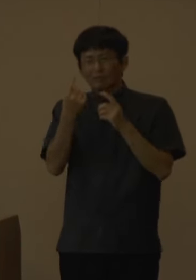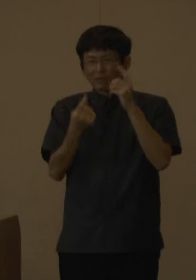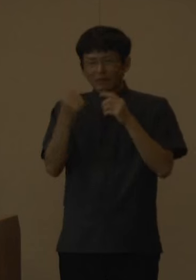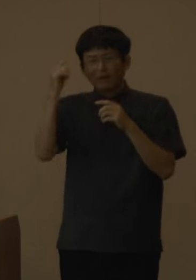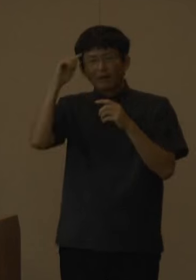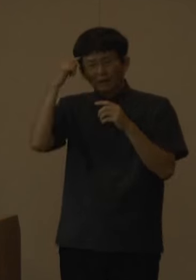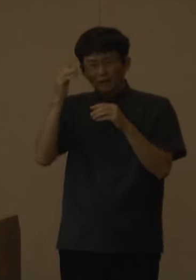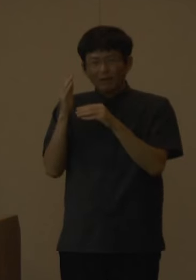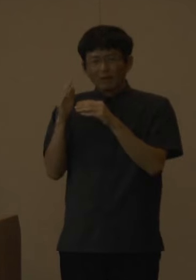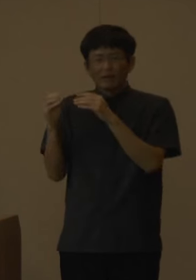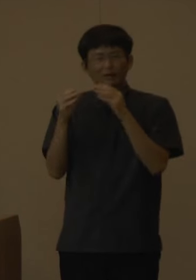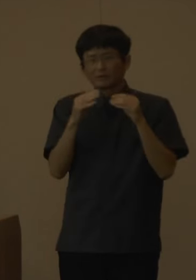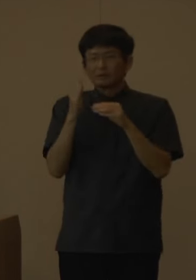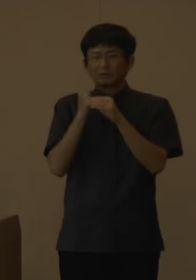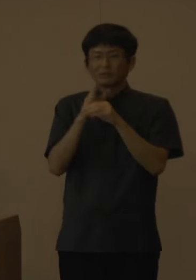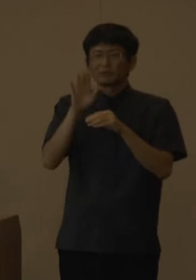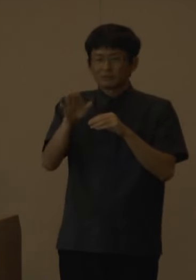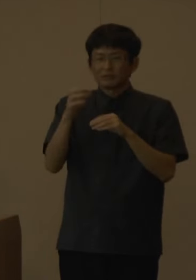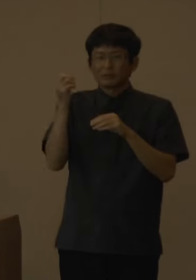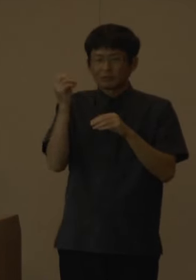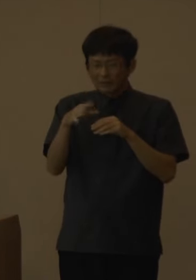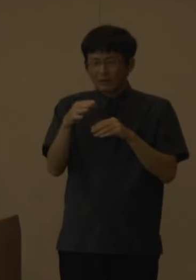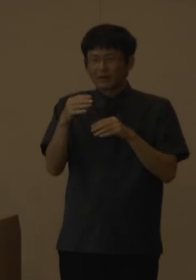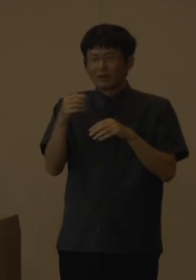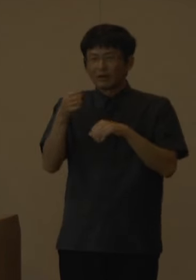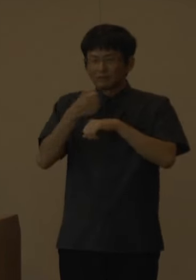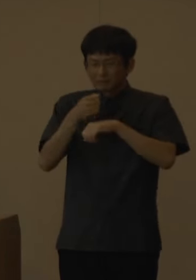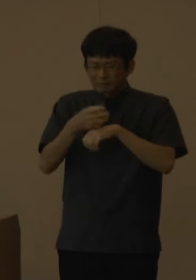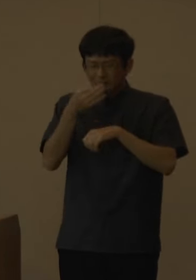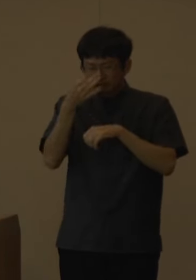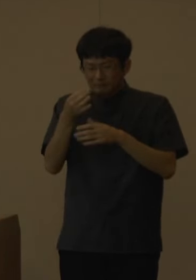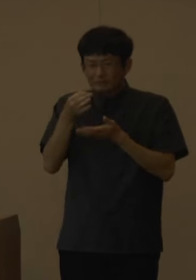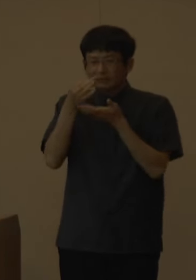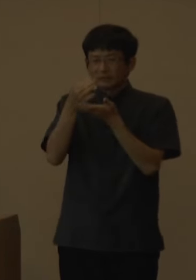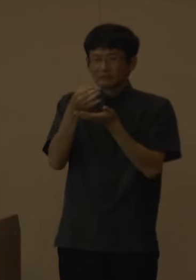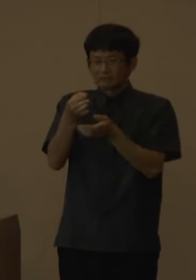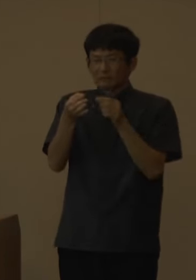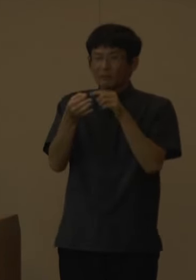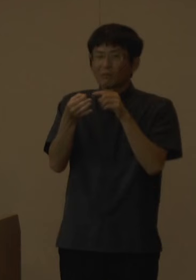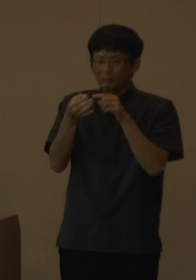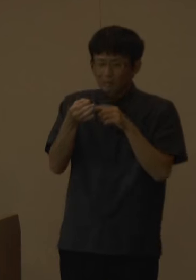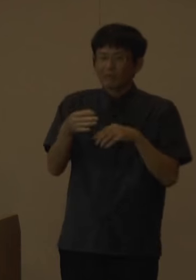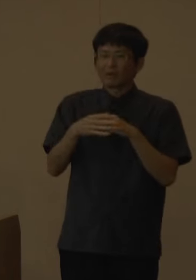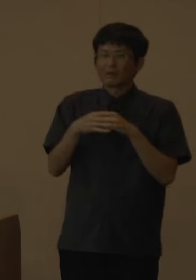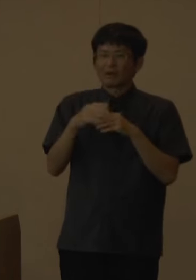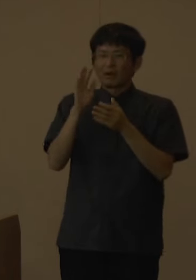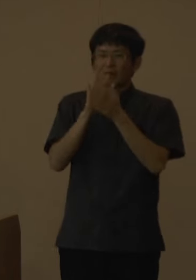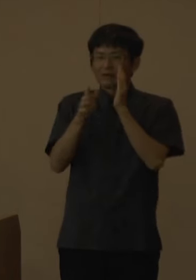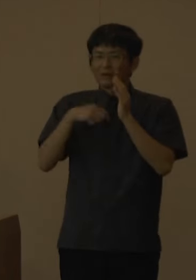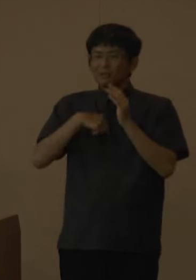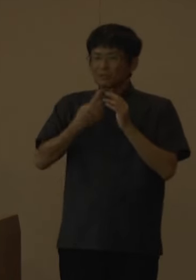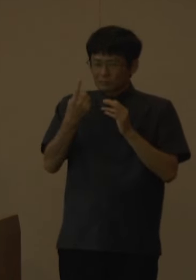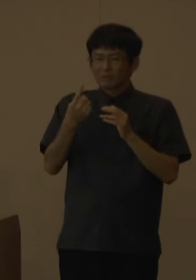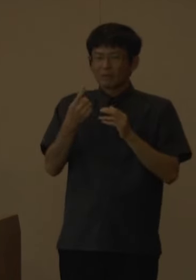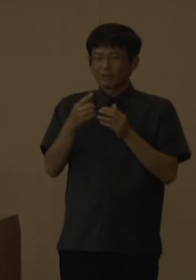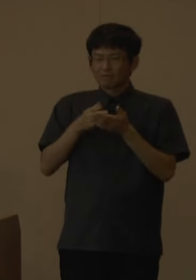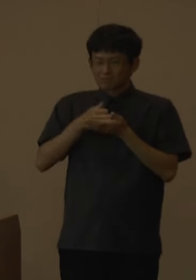。それからあと見舞い金についてでございますが、こちらの方県独自の制度を今創設を